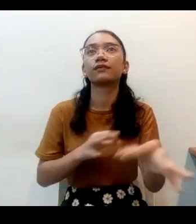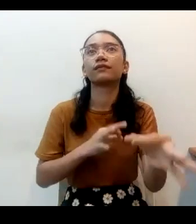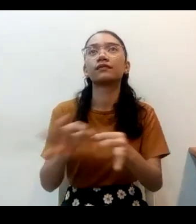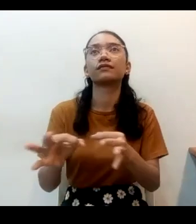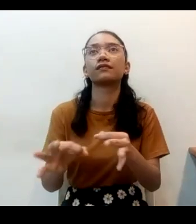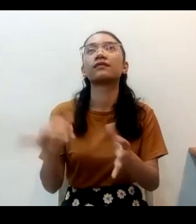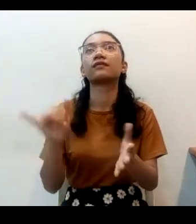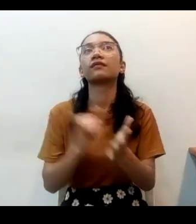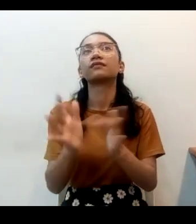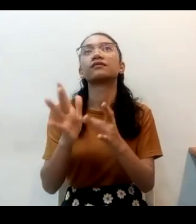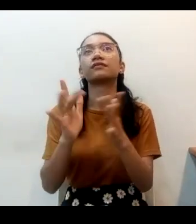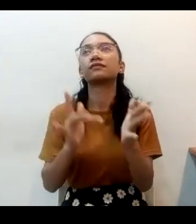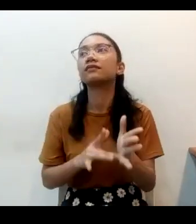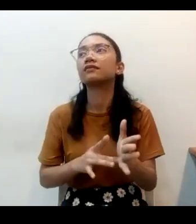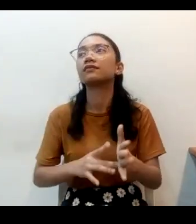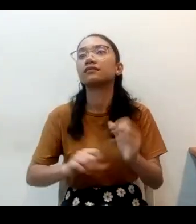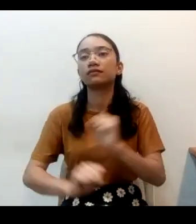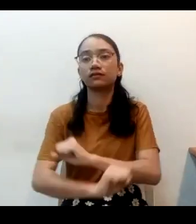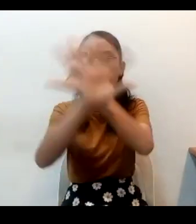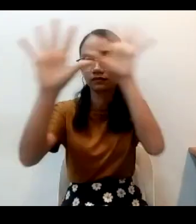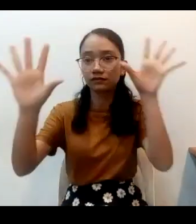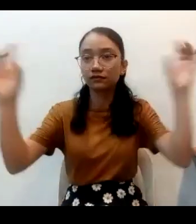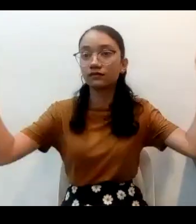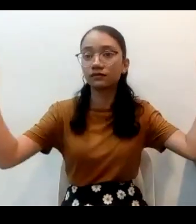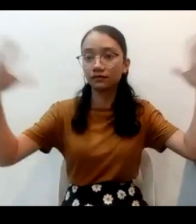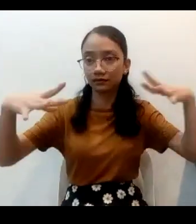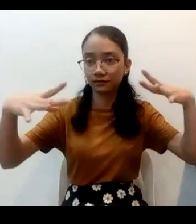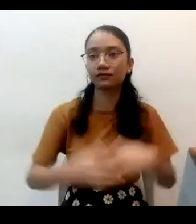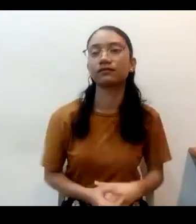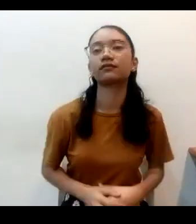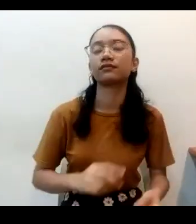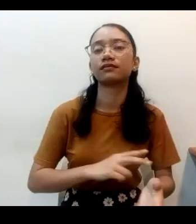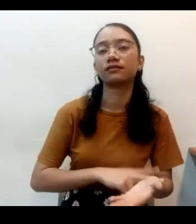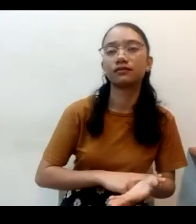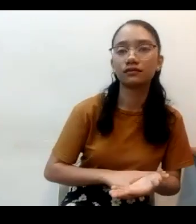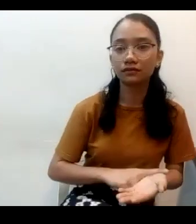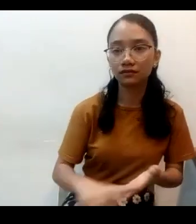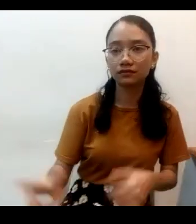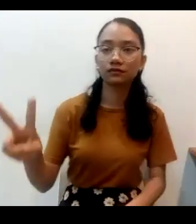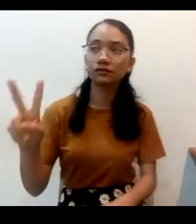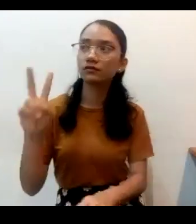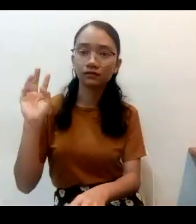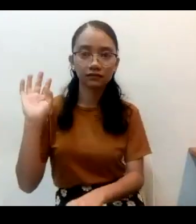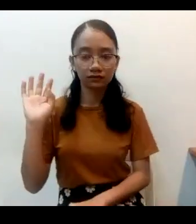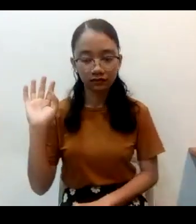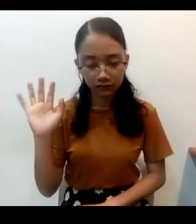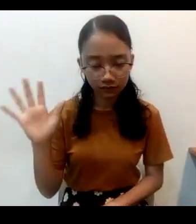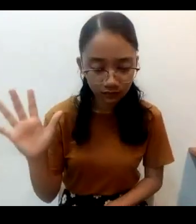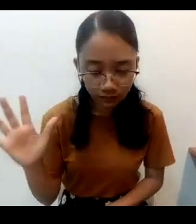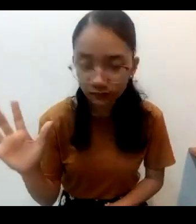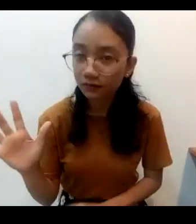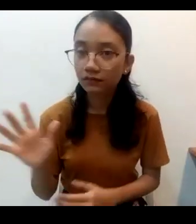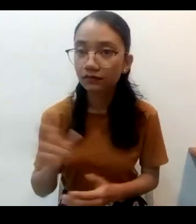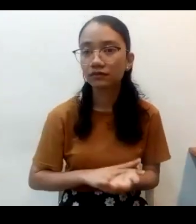9, tumutukoy din po dito na si Jesus daw po yung liwanag. So verse 5, as long as I'm in the world, I'm the light of